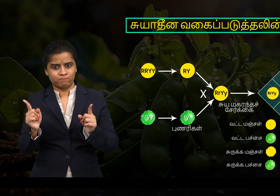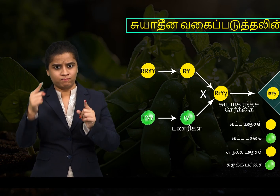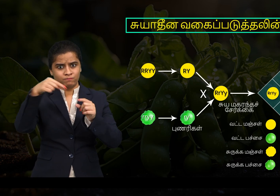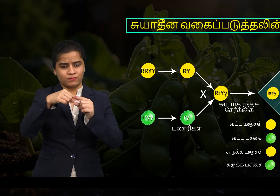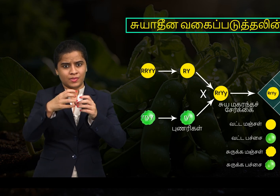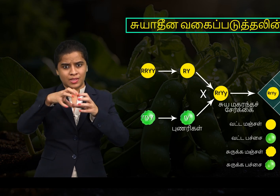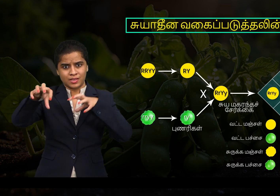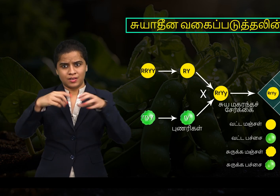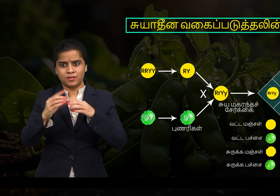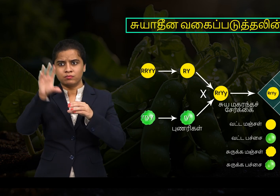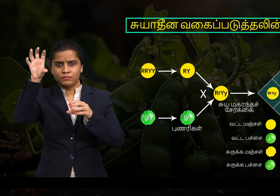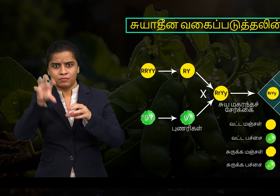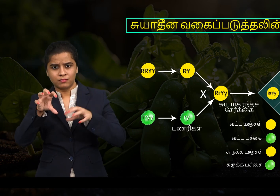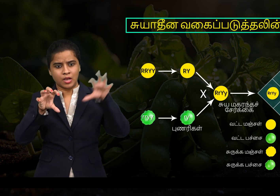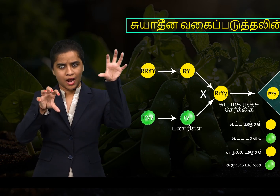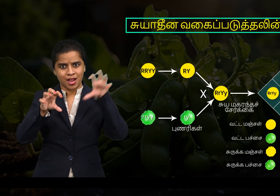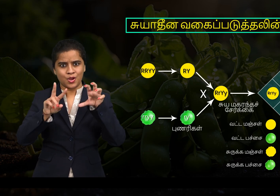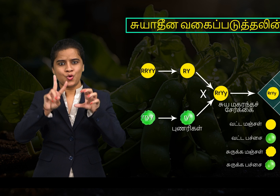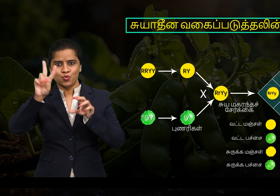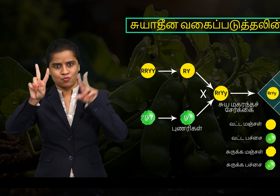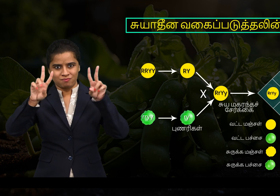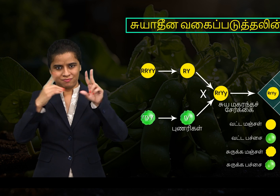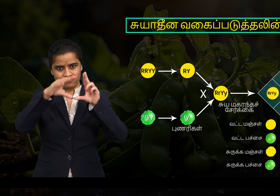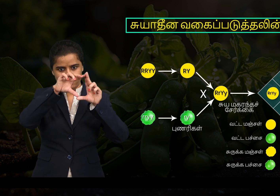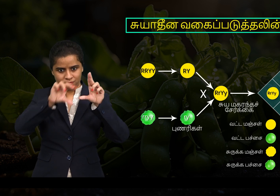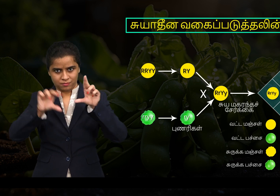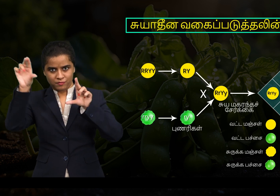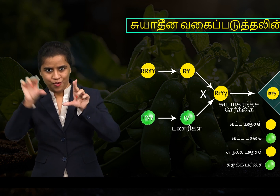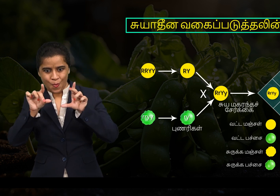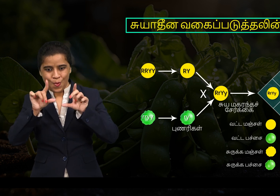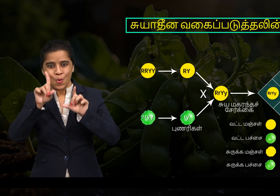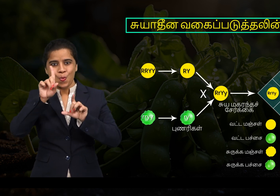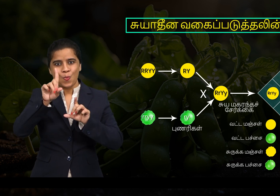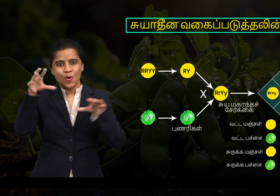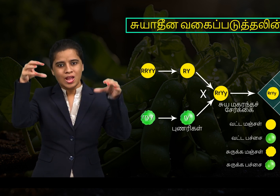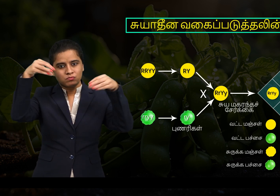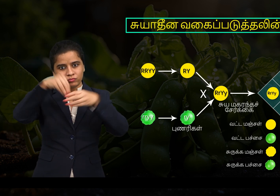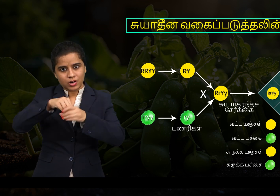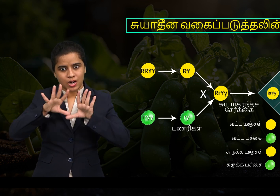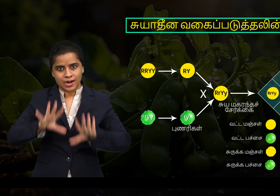மரபணுக்கள் மற்ற ஜோடியிலிருந்து சுயாதீனமாக வகைப்படுத்தப்படுகின்றன.